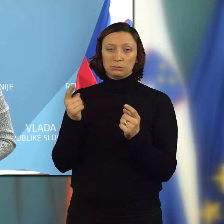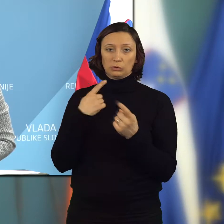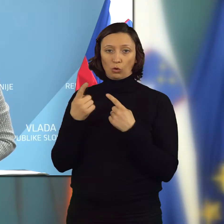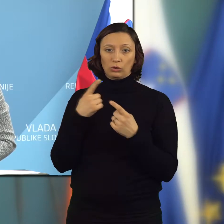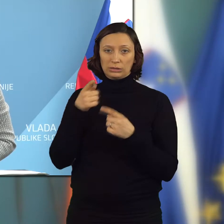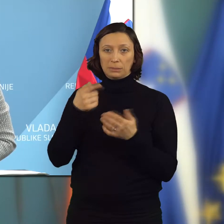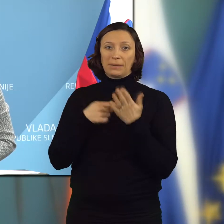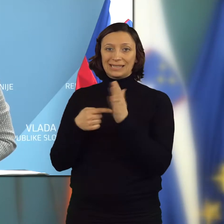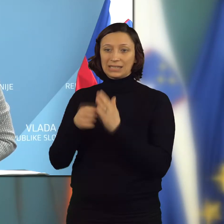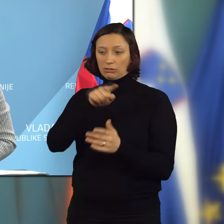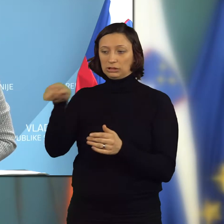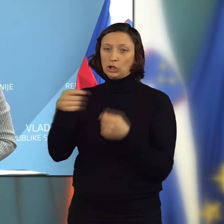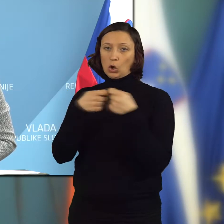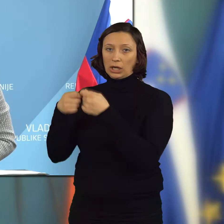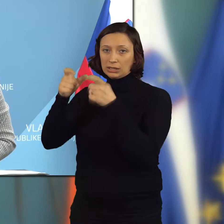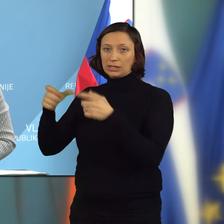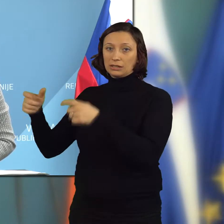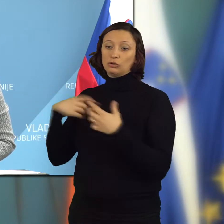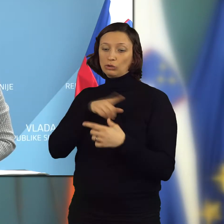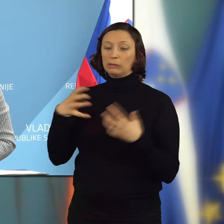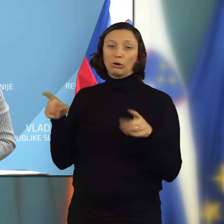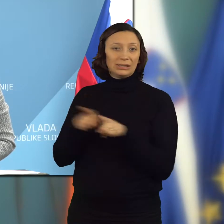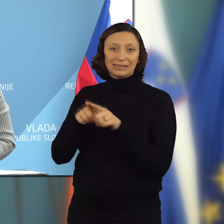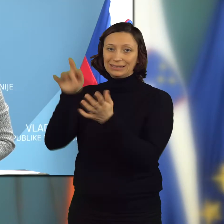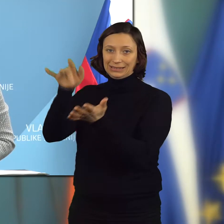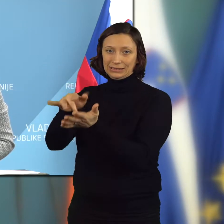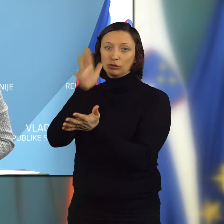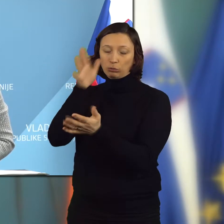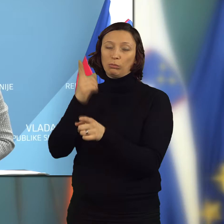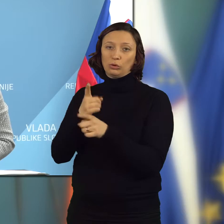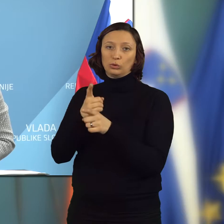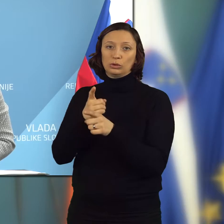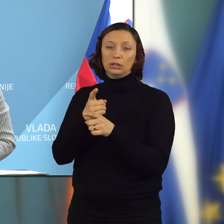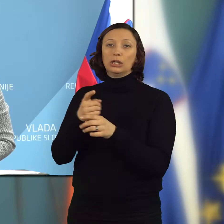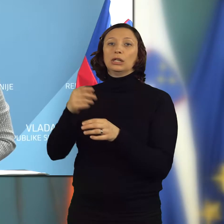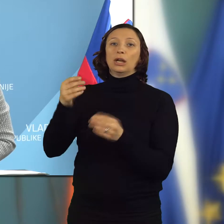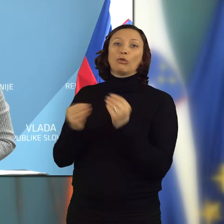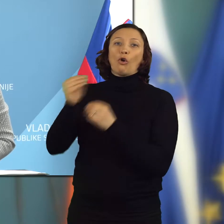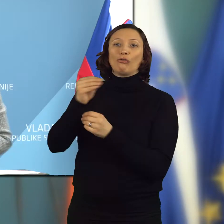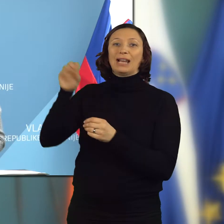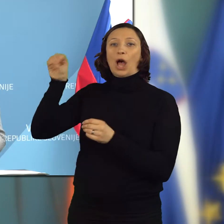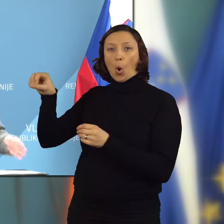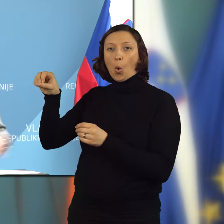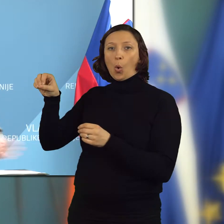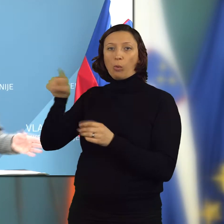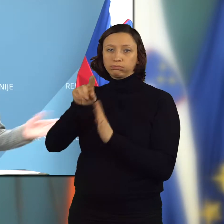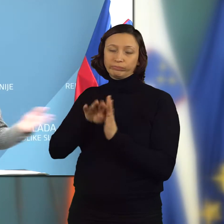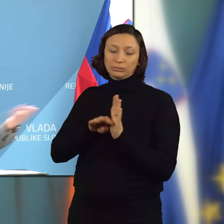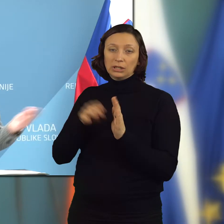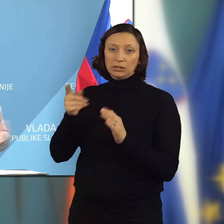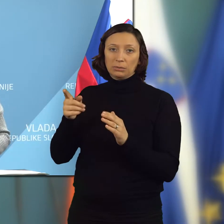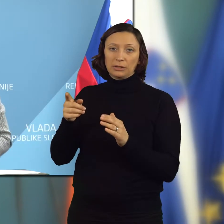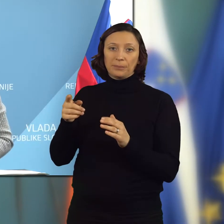z predstavniki teh stanovskih organizacij, zasledujemo skupen cilj in to bomo naslovili pri noveli O. Zdaj pa glede na